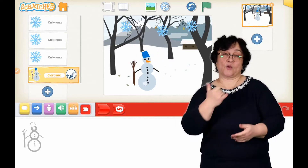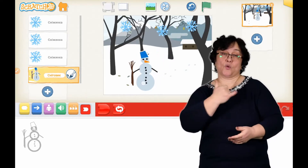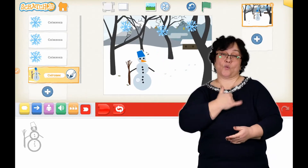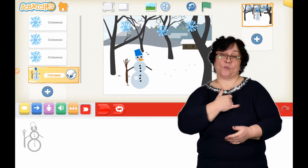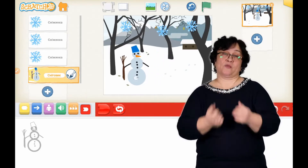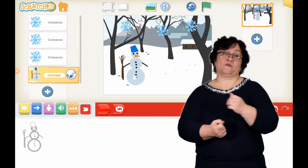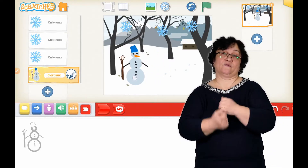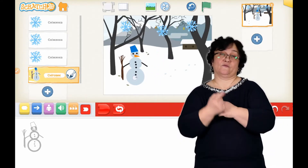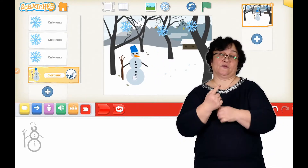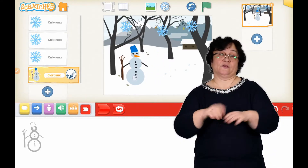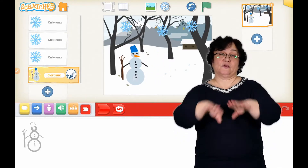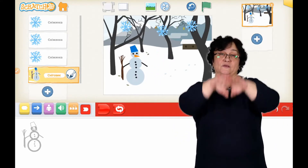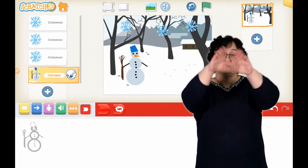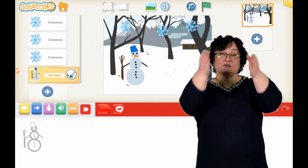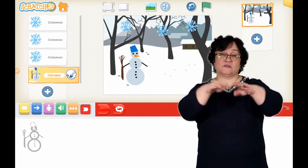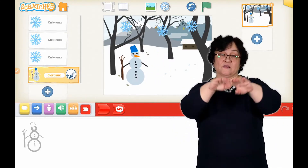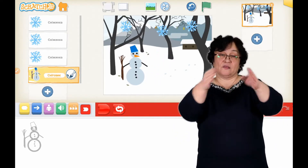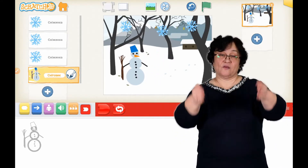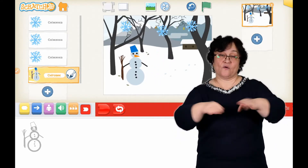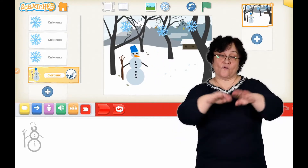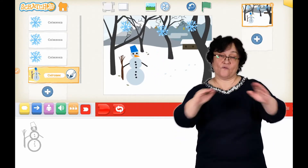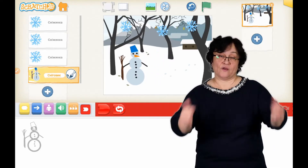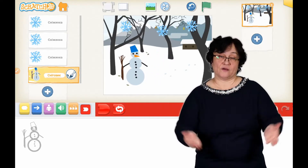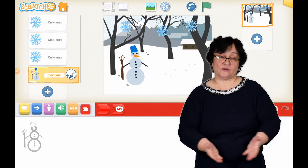Хай такий у мене сніговик.